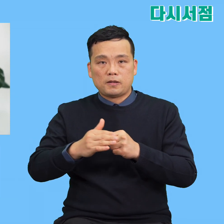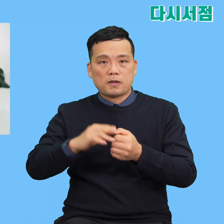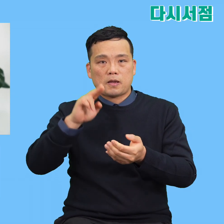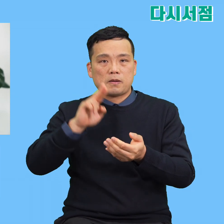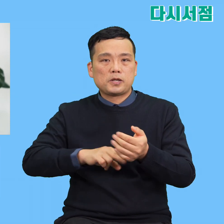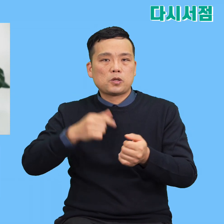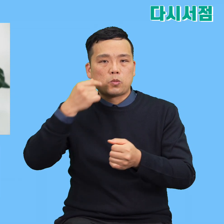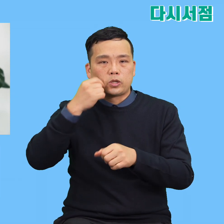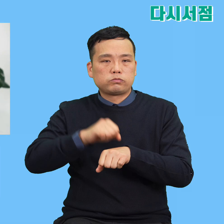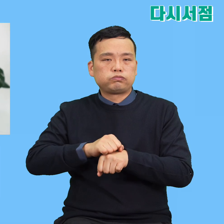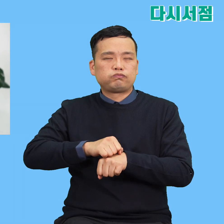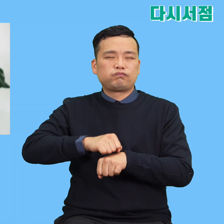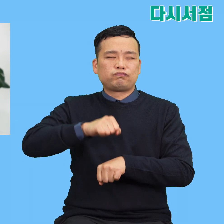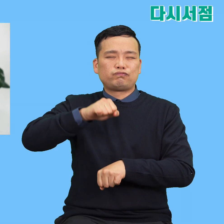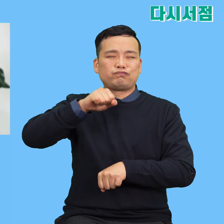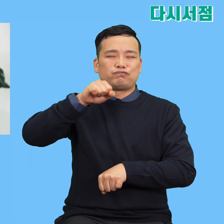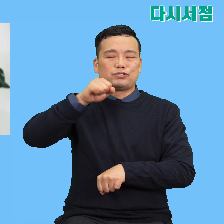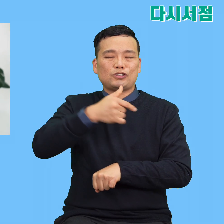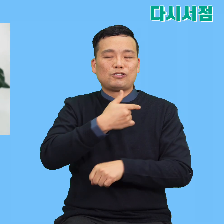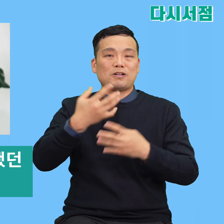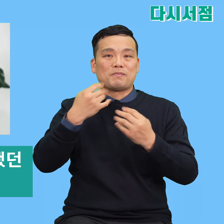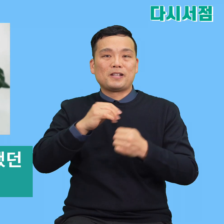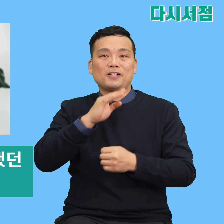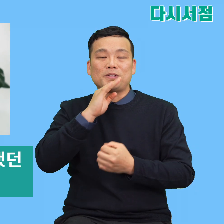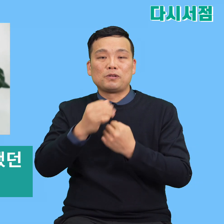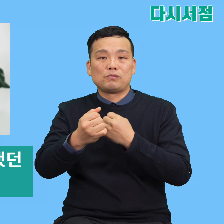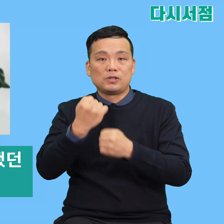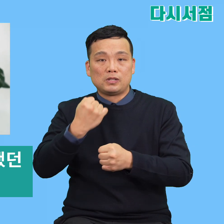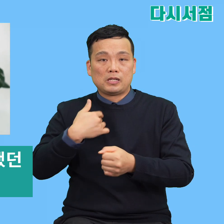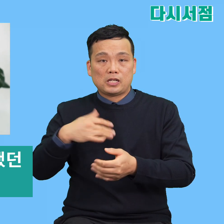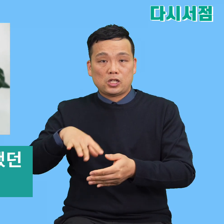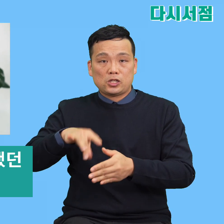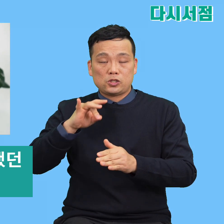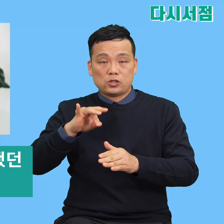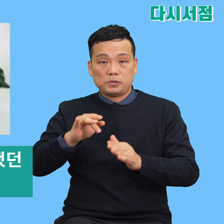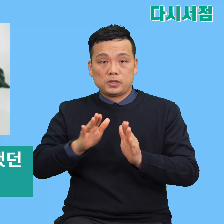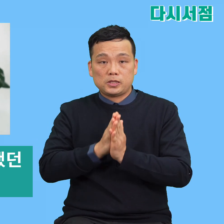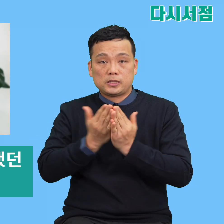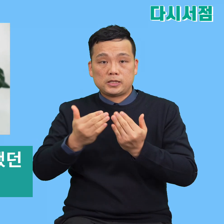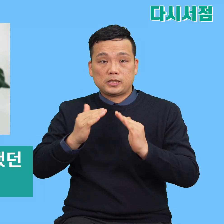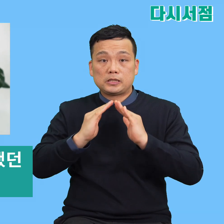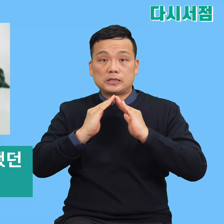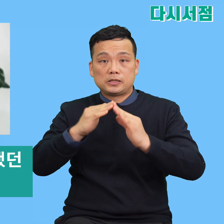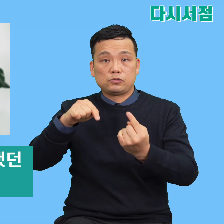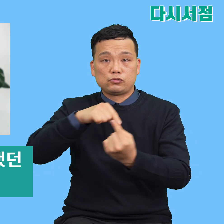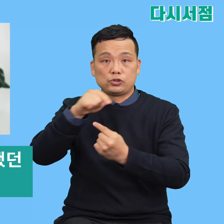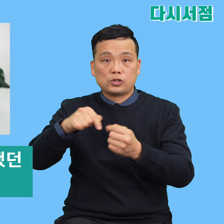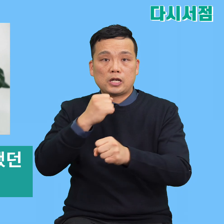되게 많긴 한데 네, 어쩔 수 없는 것 같아요. 제가 처음에 책방을 시작했던 계기 자체가 좀